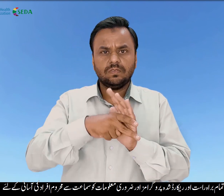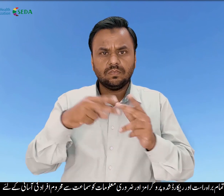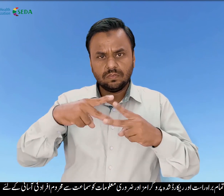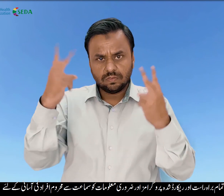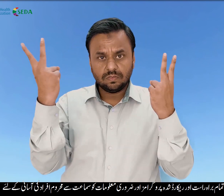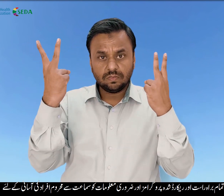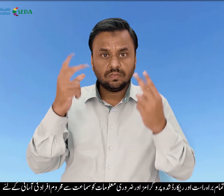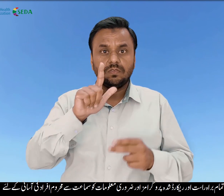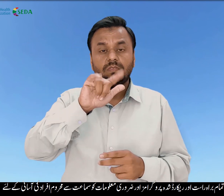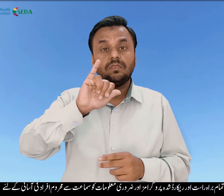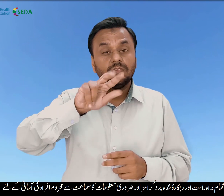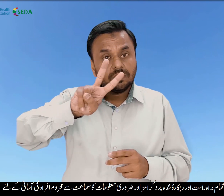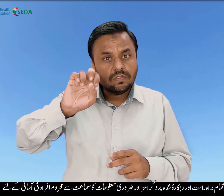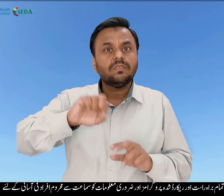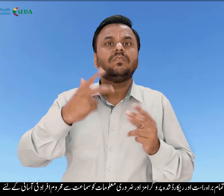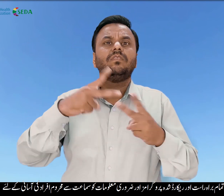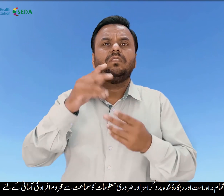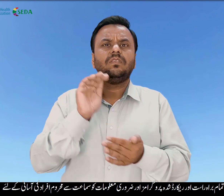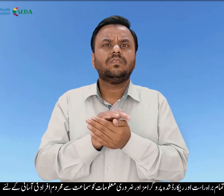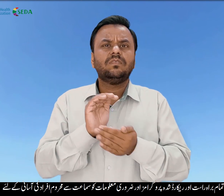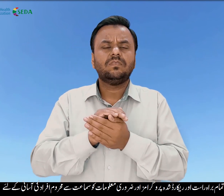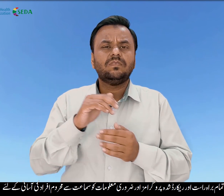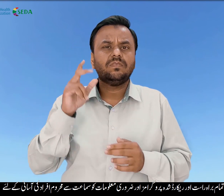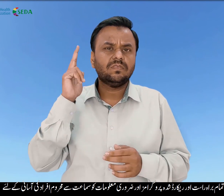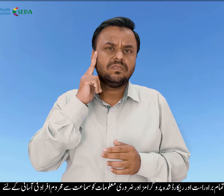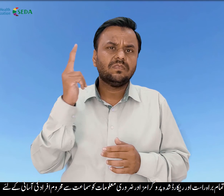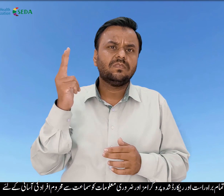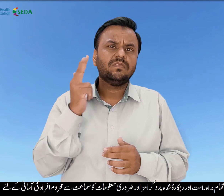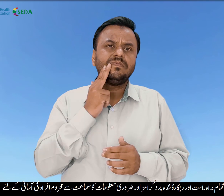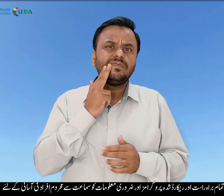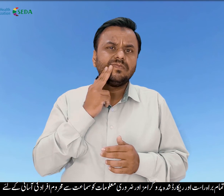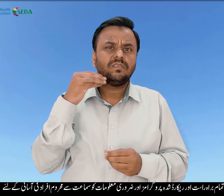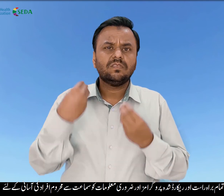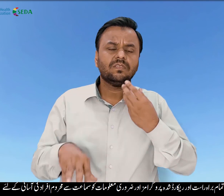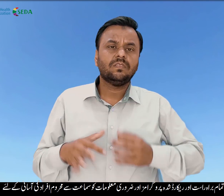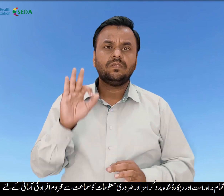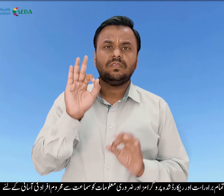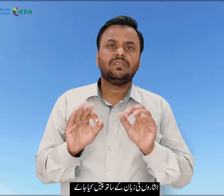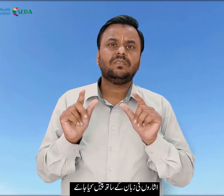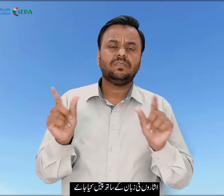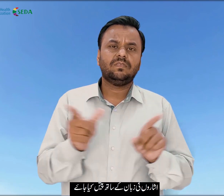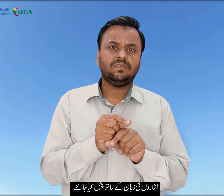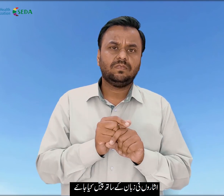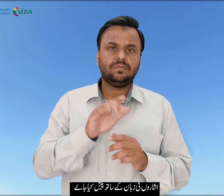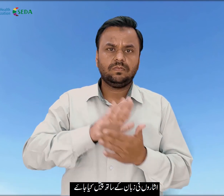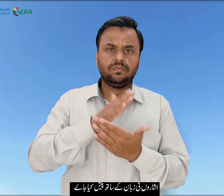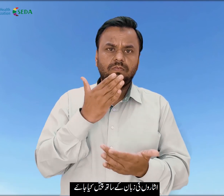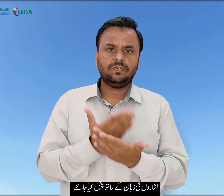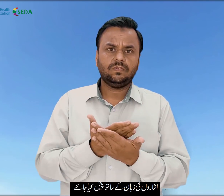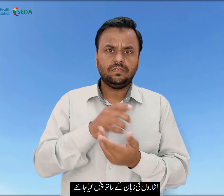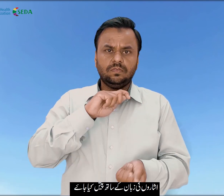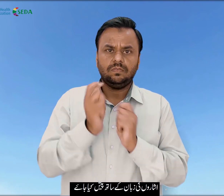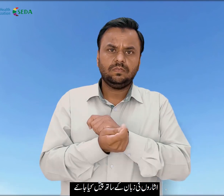ضروری معلومات کو سماعت سے محروم افراد کی آسانی کے لیے اشاروں کی زبان کے ساتھ پیش کیا